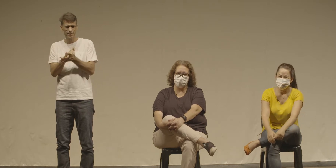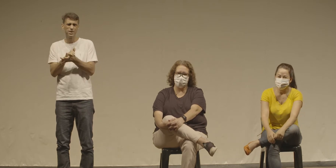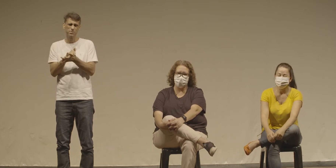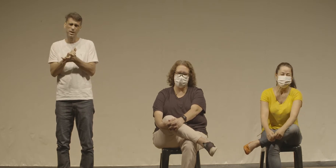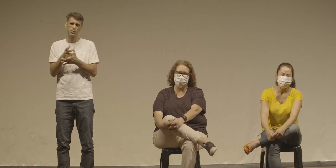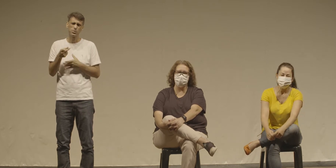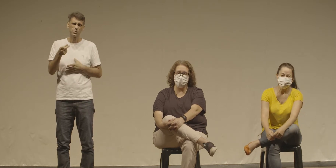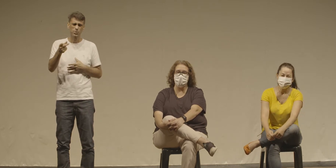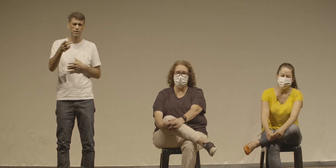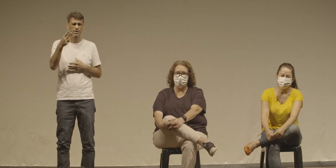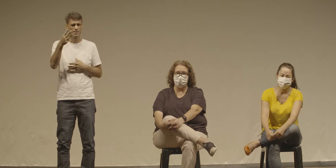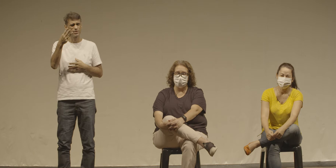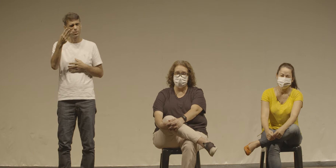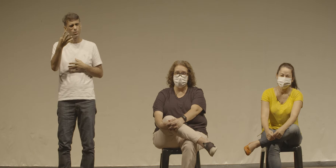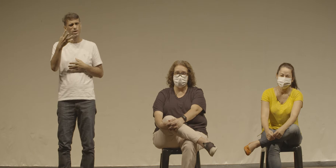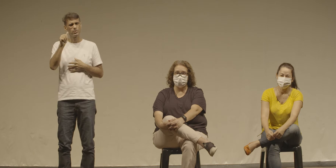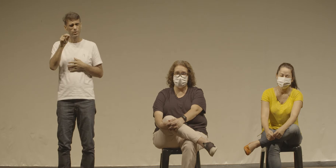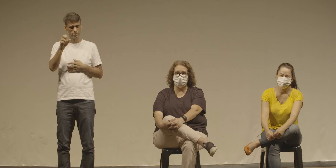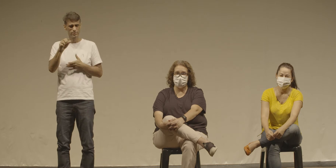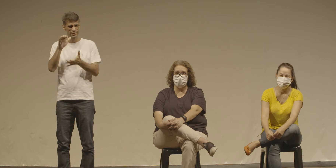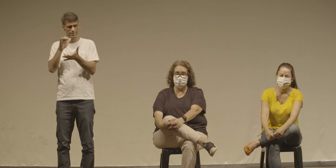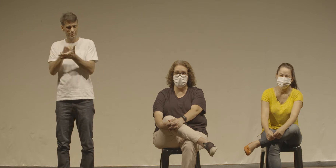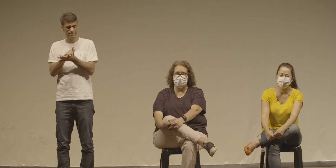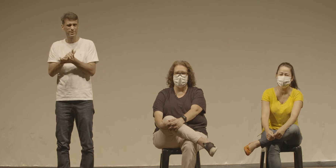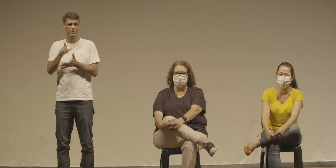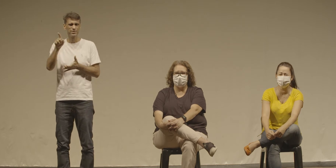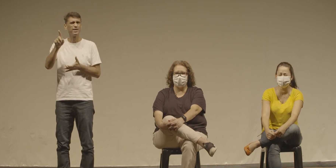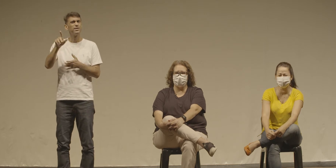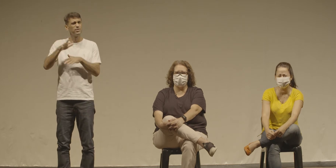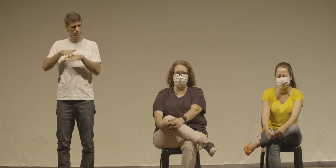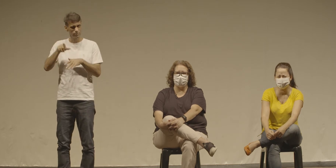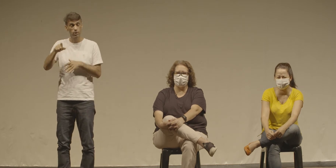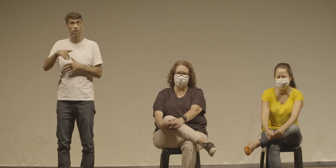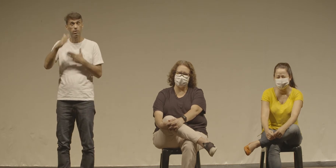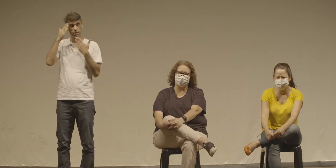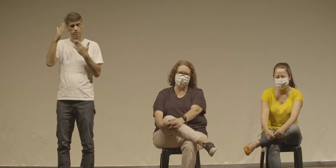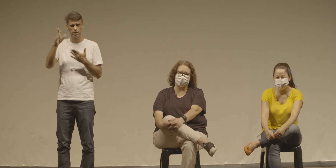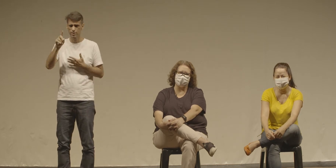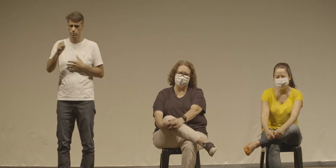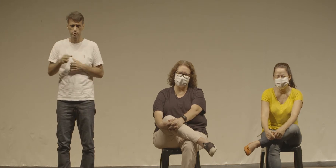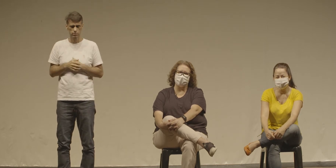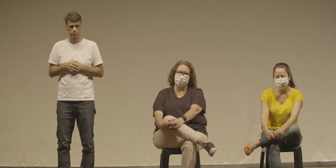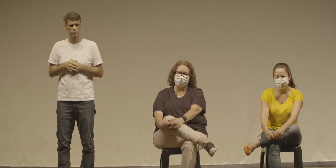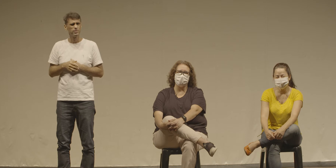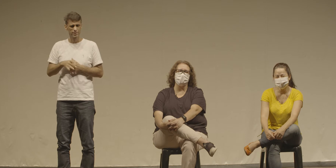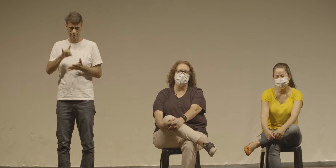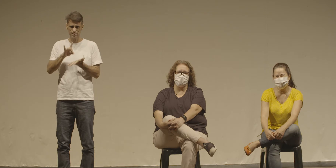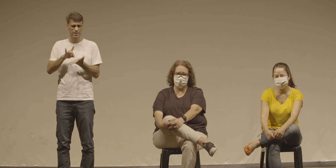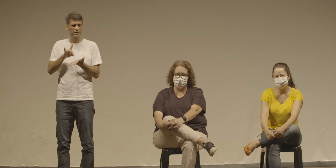nosso. 34 anos de casada, porque ele morreu doente, graças a Deus. Porque senão,